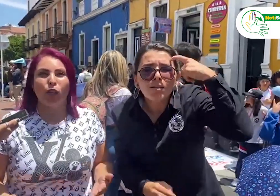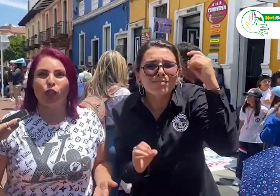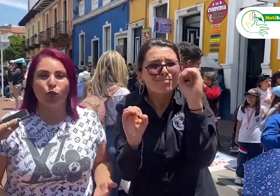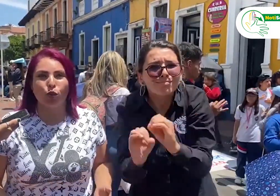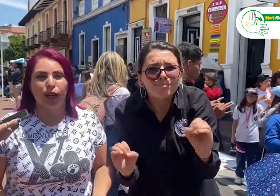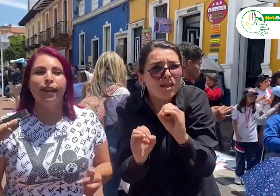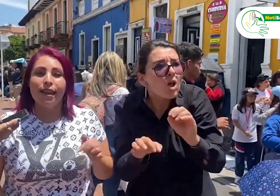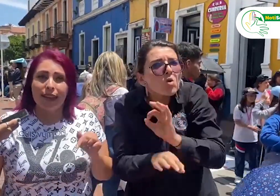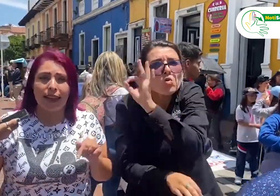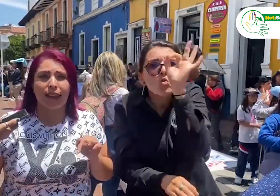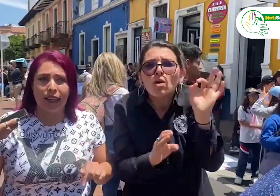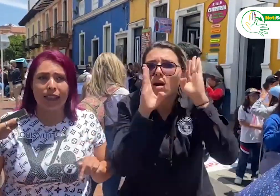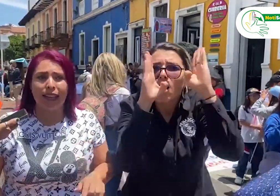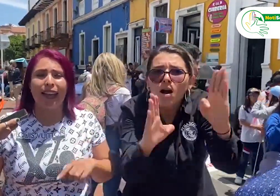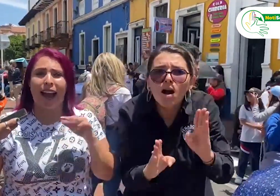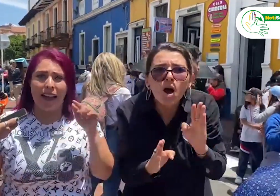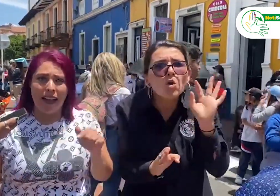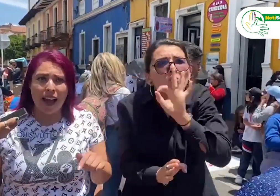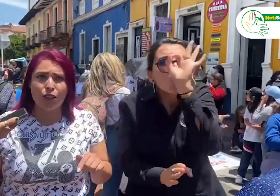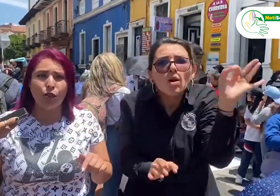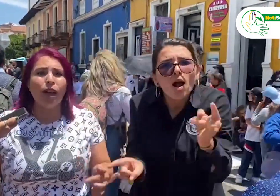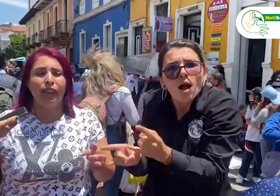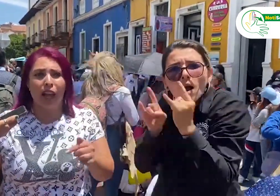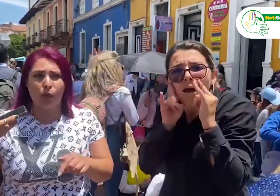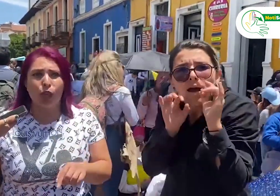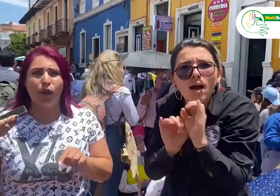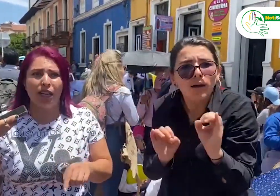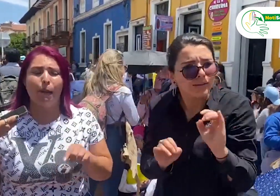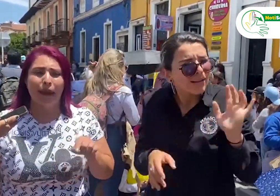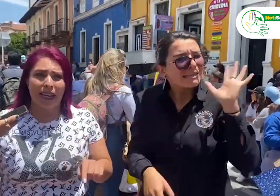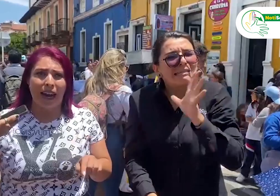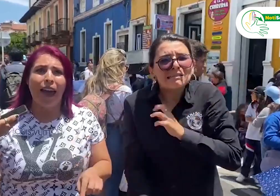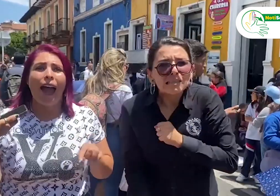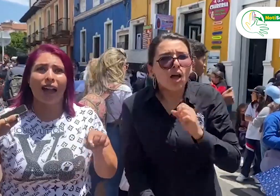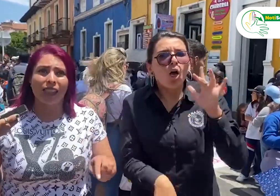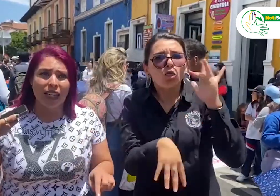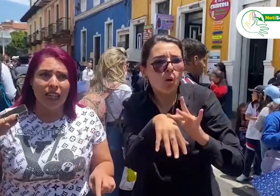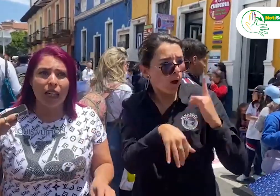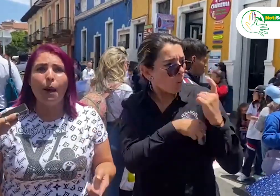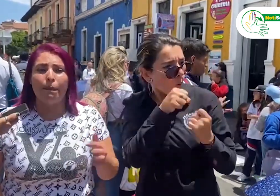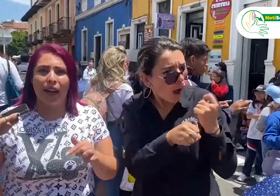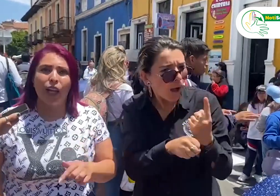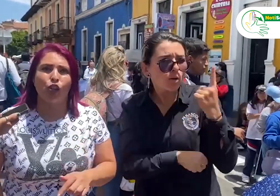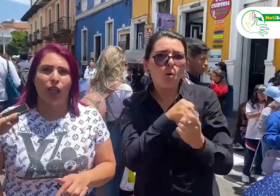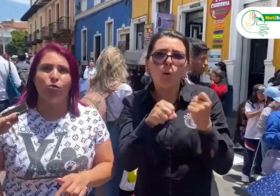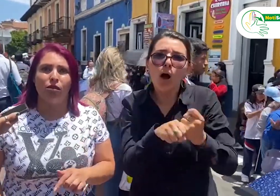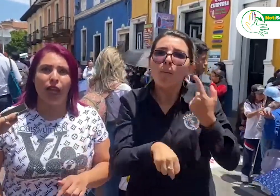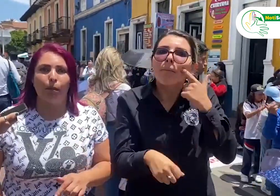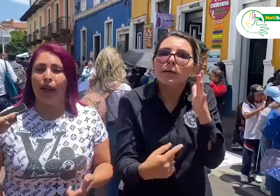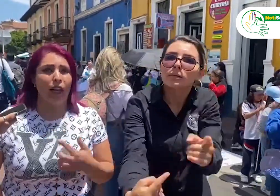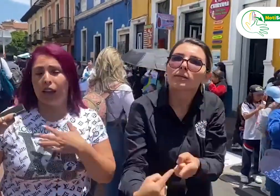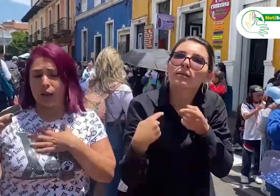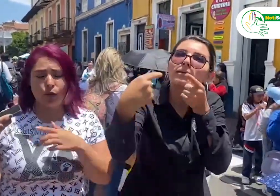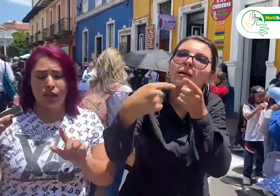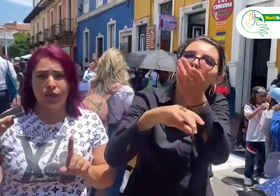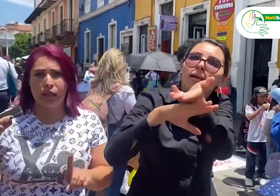porque nunca nos escuchan, y qué triste que cada año tengamos que venir a pelear, a exigir para que nos den un intérprete.